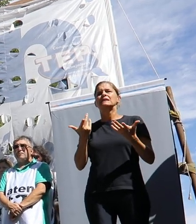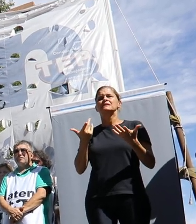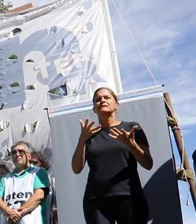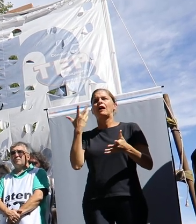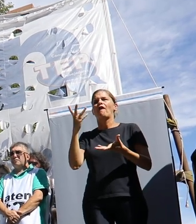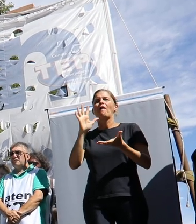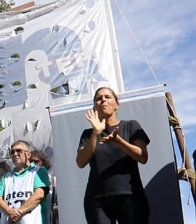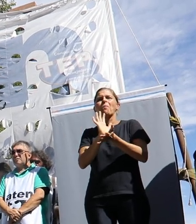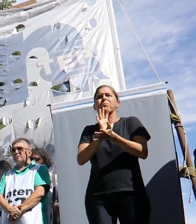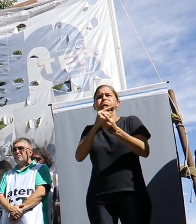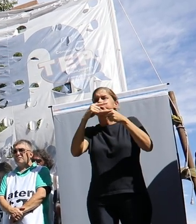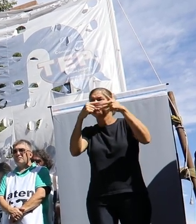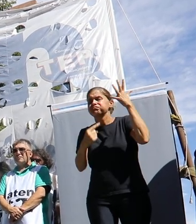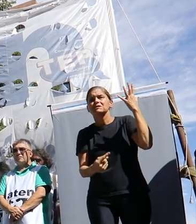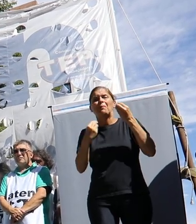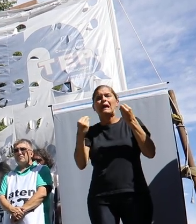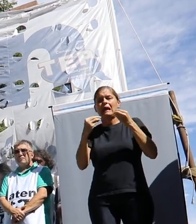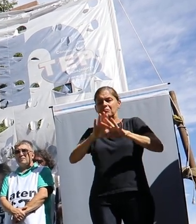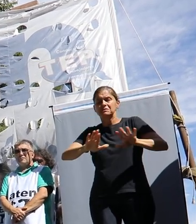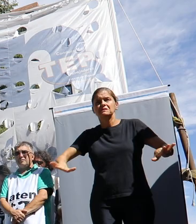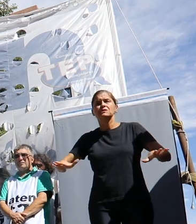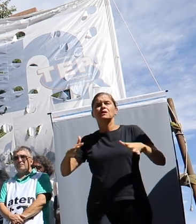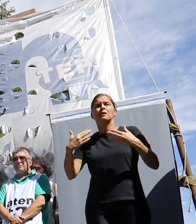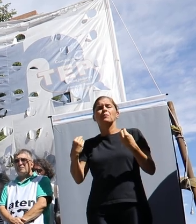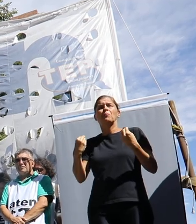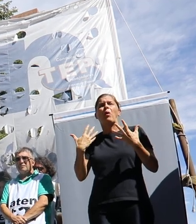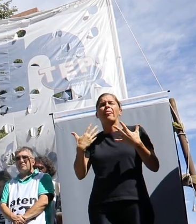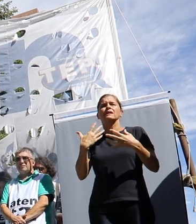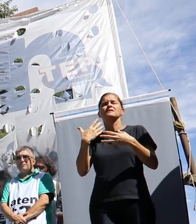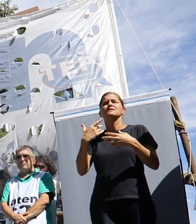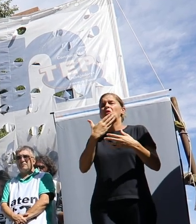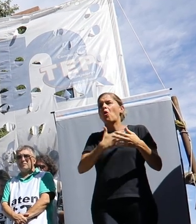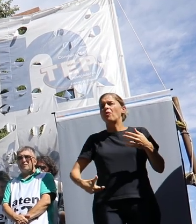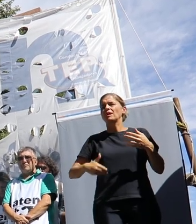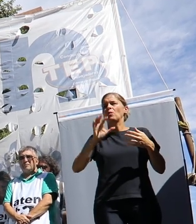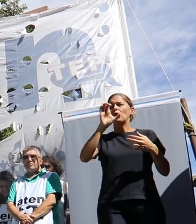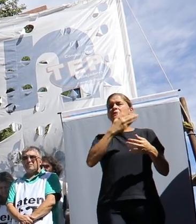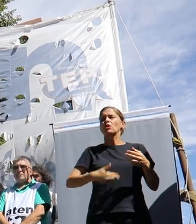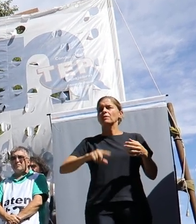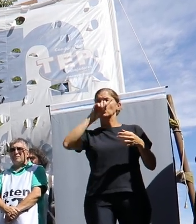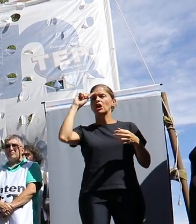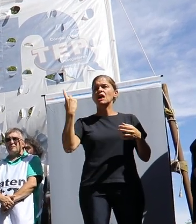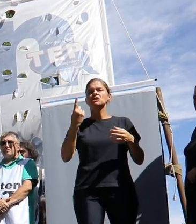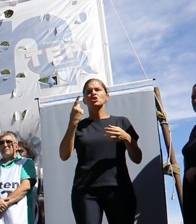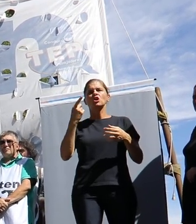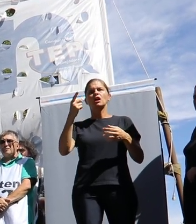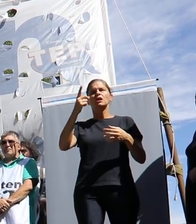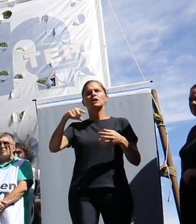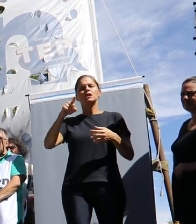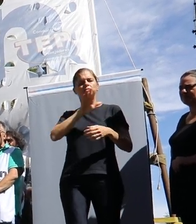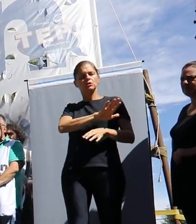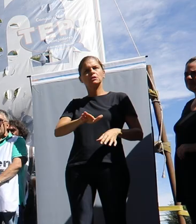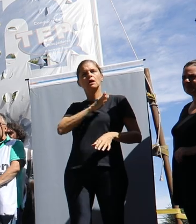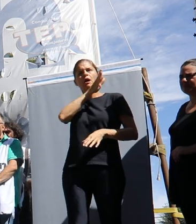malabares para que nuestros pibes y nuestras pias que encima con este gobierno provincial y este gobierno nacional van con mucha hambre a la